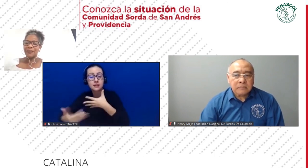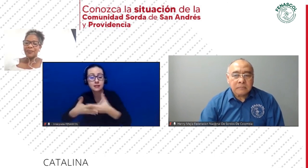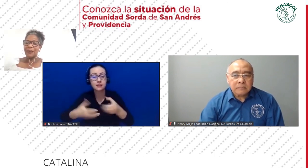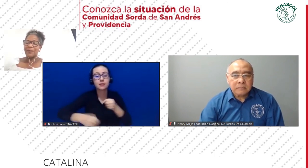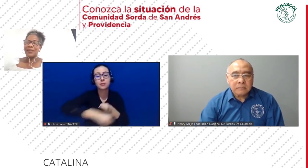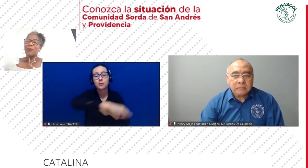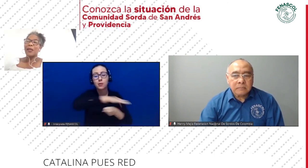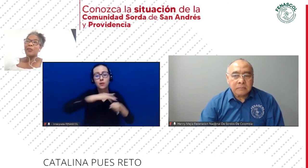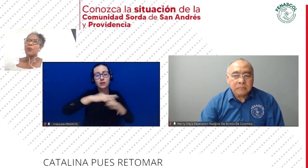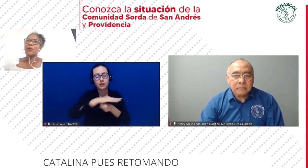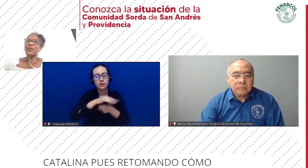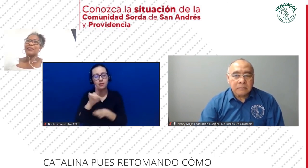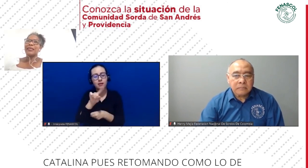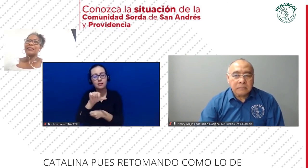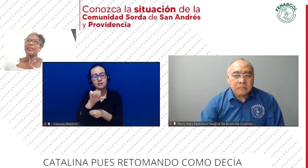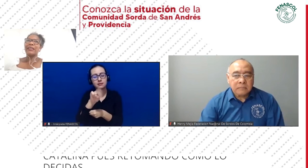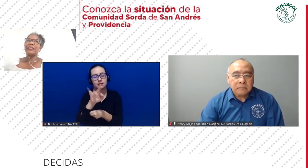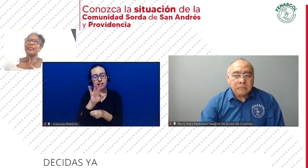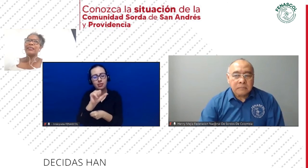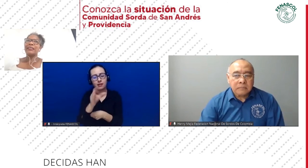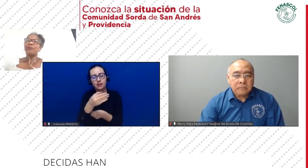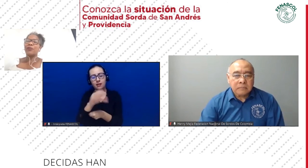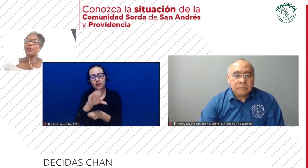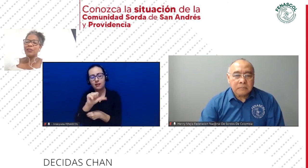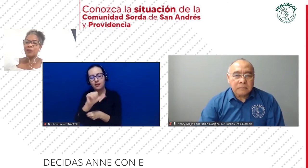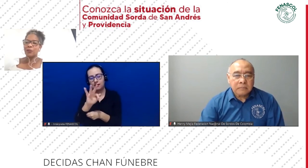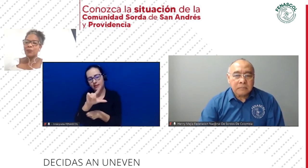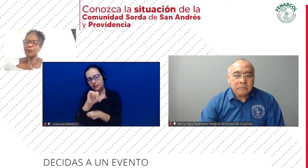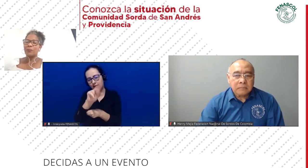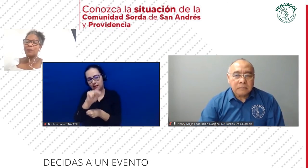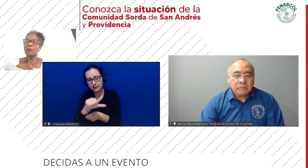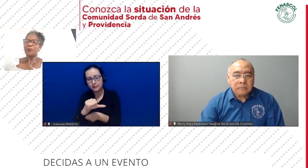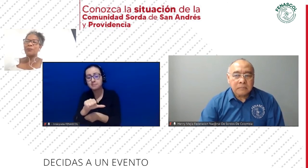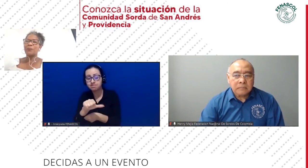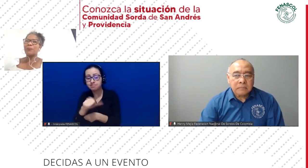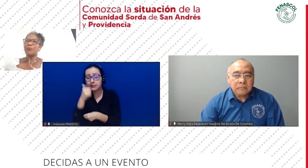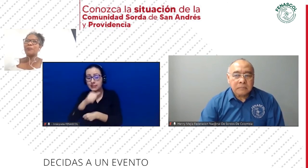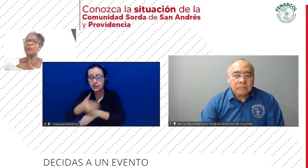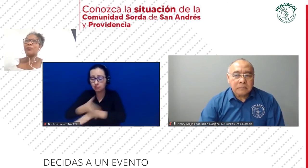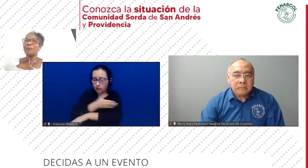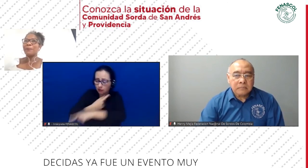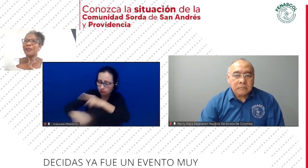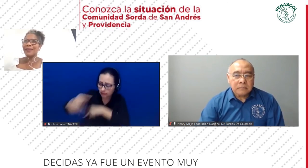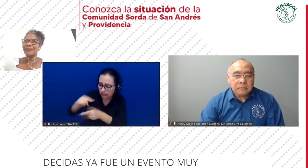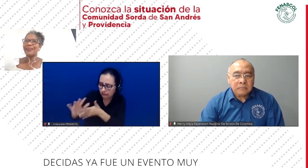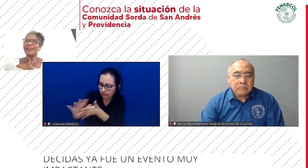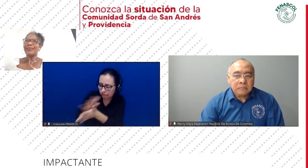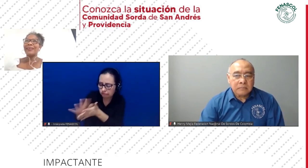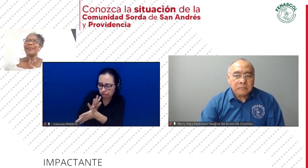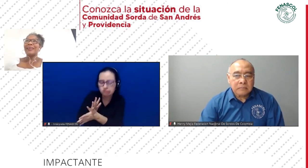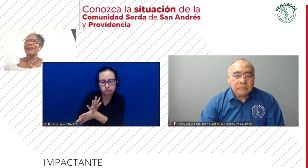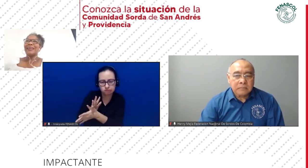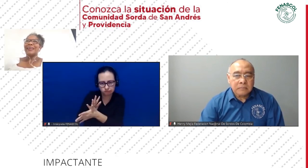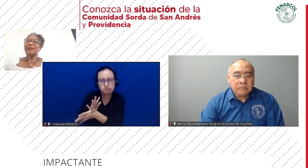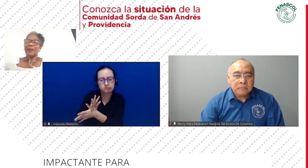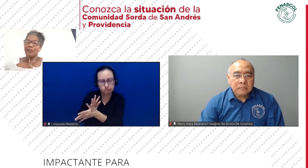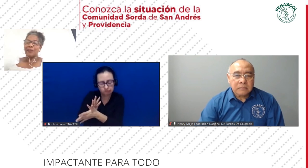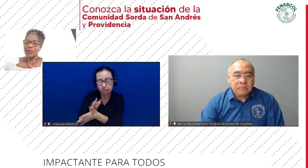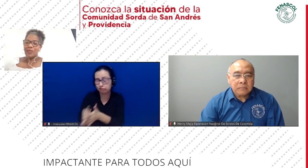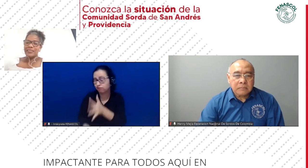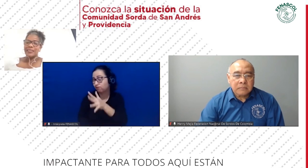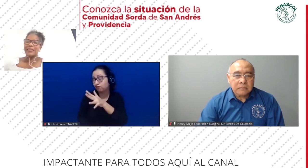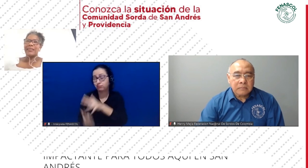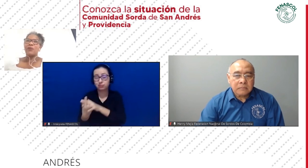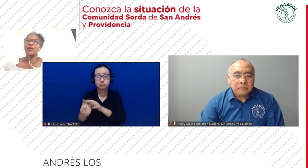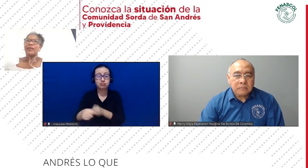pues retomando como lo decía jean fue un evento muy importante para todos